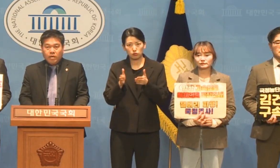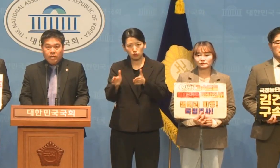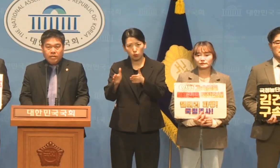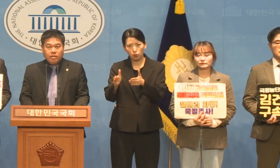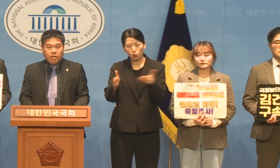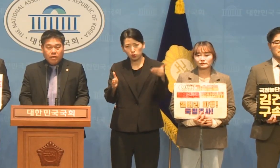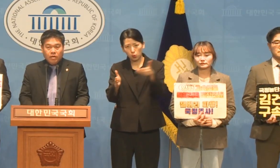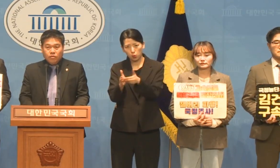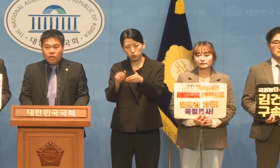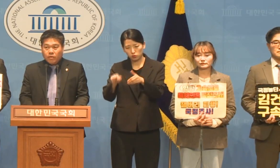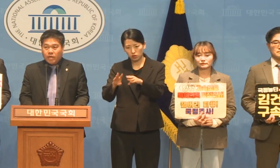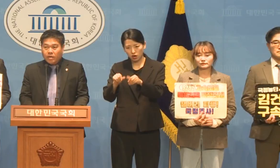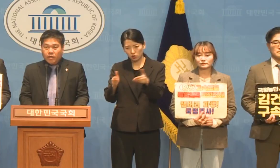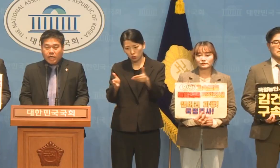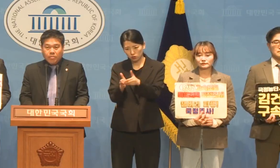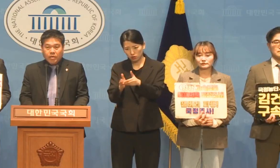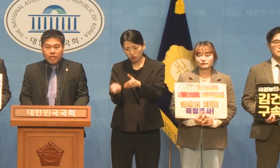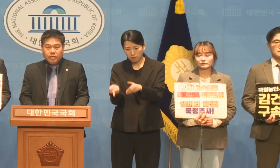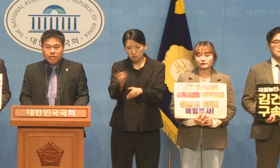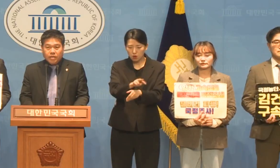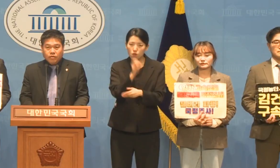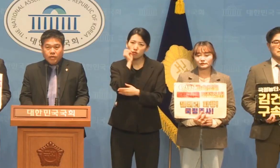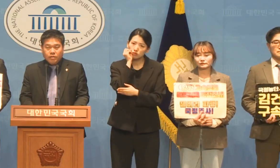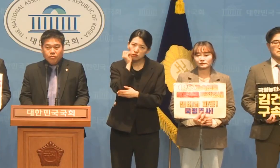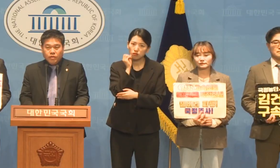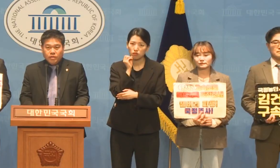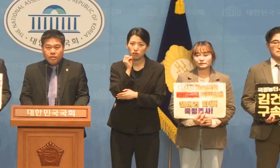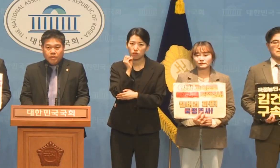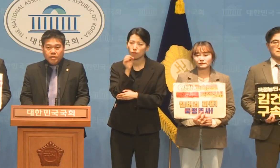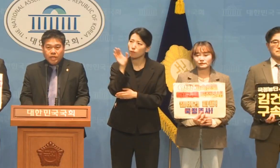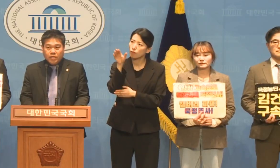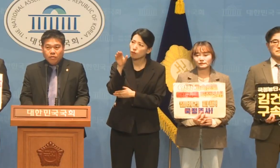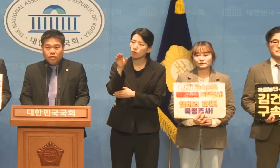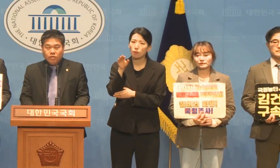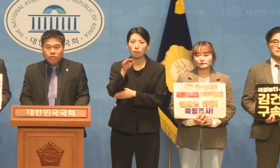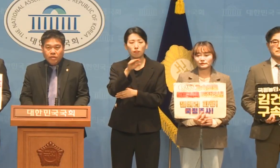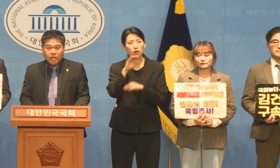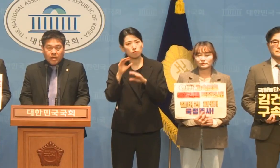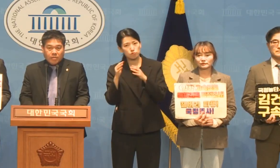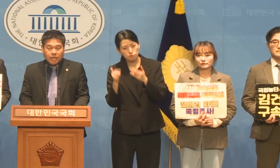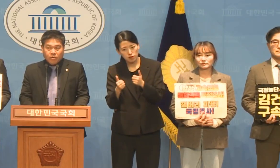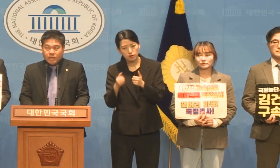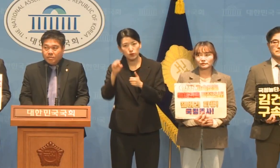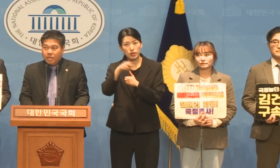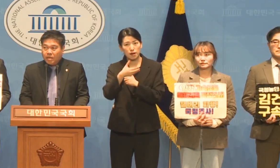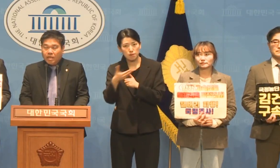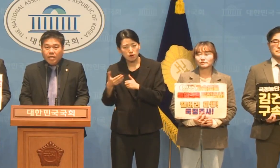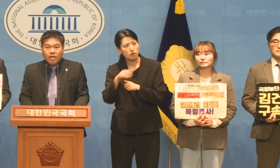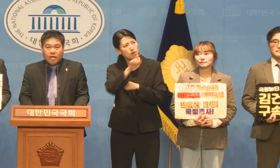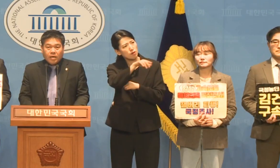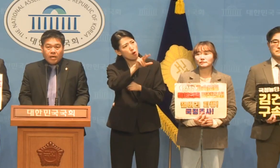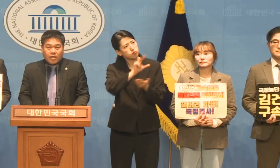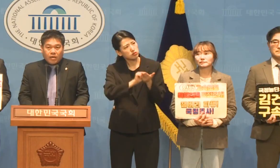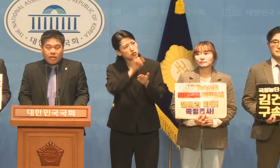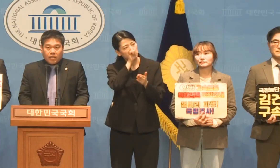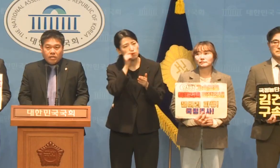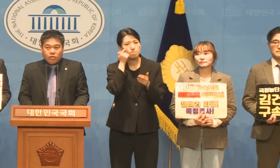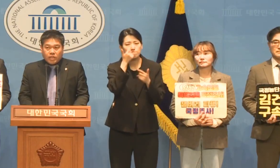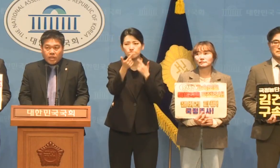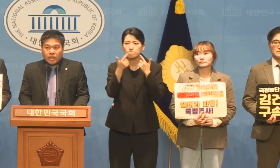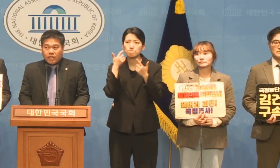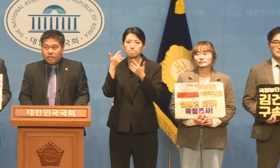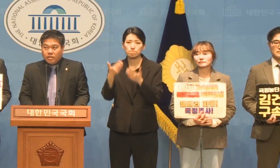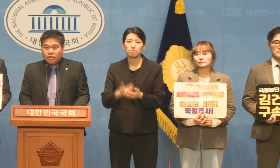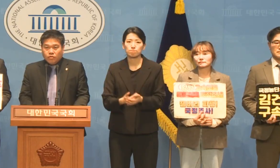의혹과 관련해서 국회와 양평에서 계속해서 문제점을 제기하고 의혹을 밝혀왔습니다. 이러한